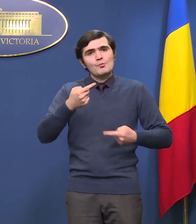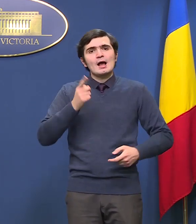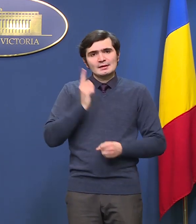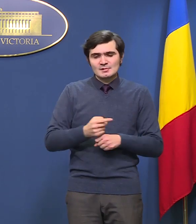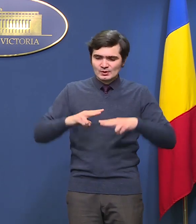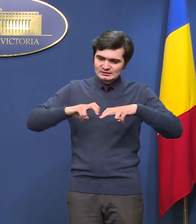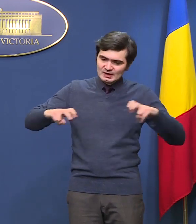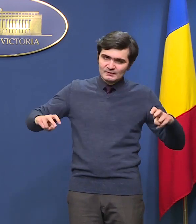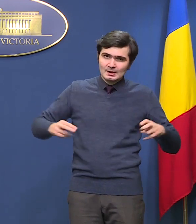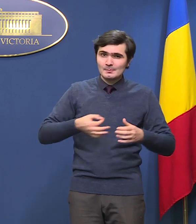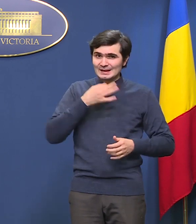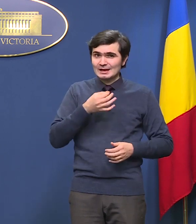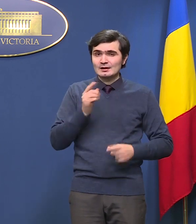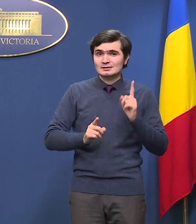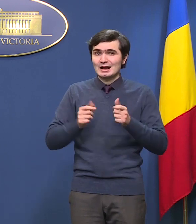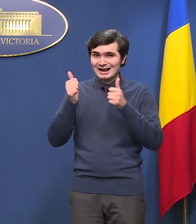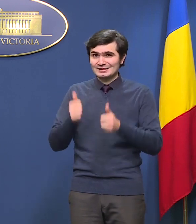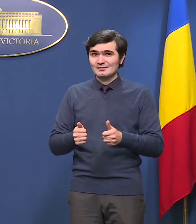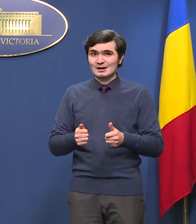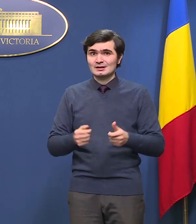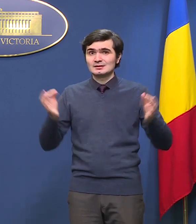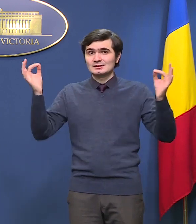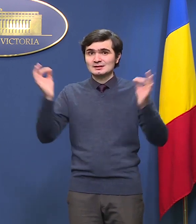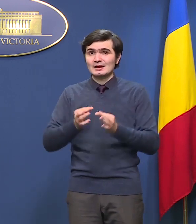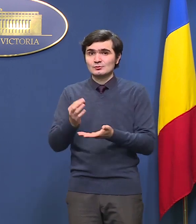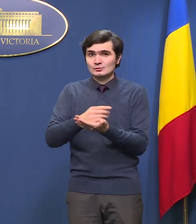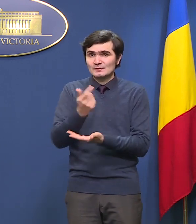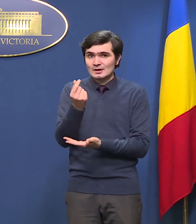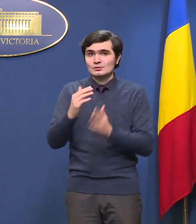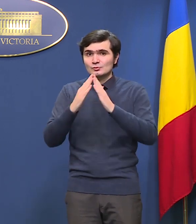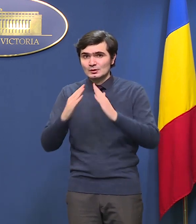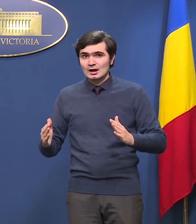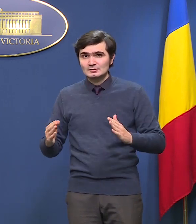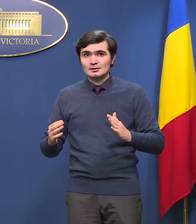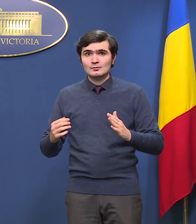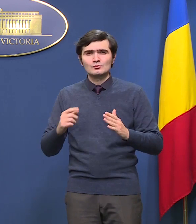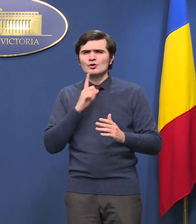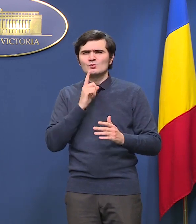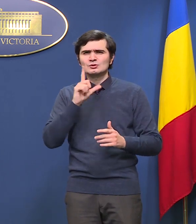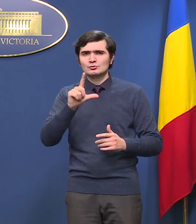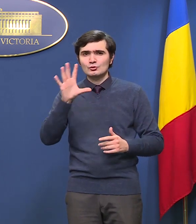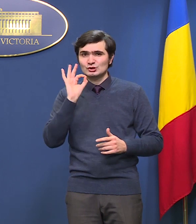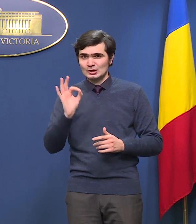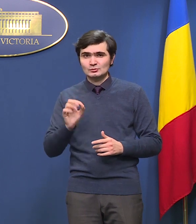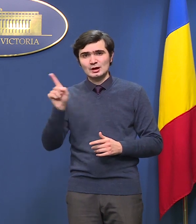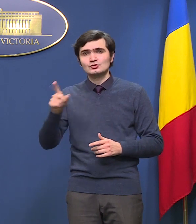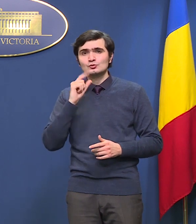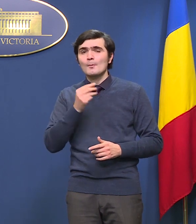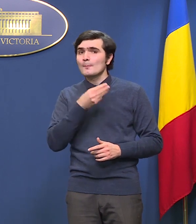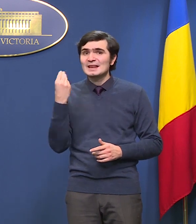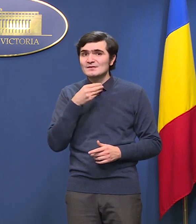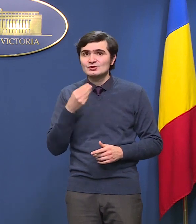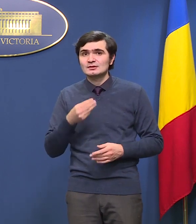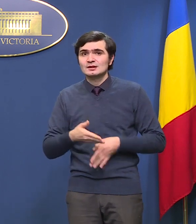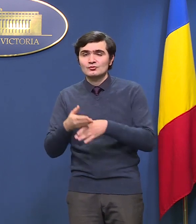verificată, dacă i s-au redus încasările, veniturile, cifra de afaceri cu un procent de minim 25%, beneficiază. Va fi o declarație pe